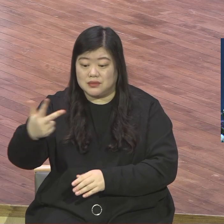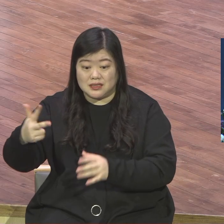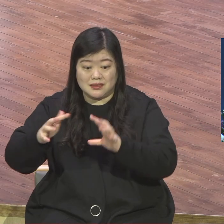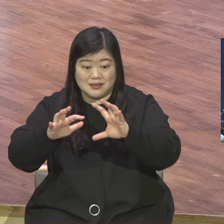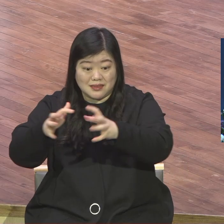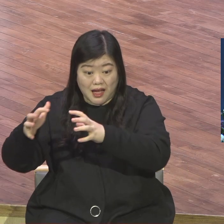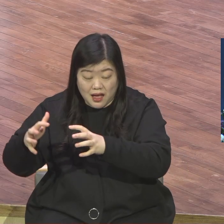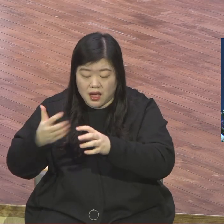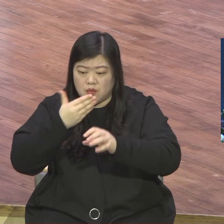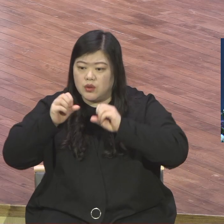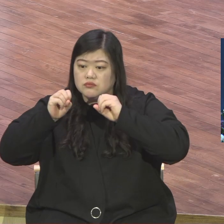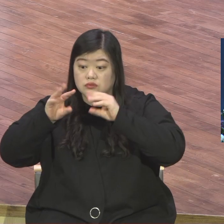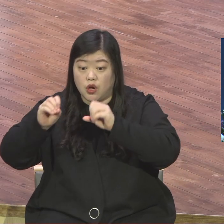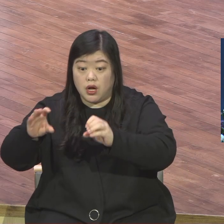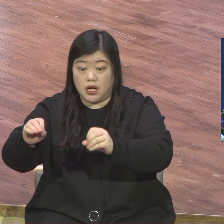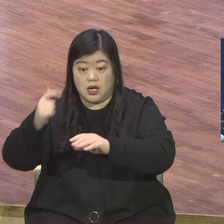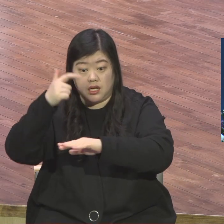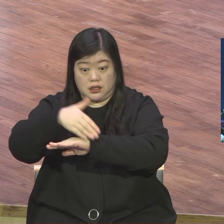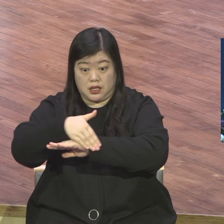우리가